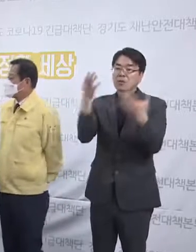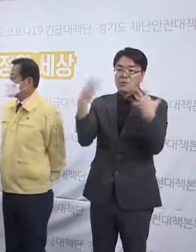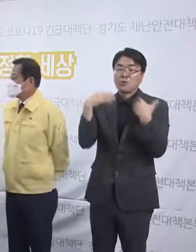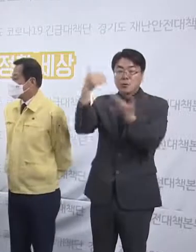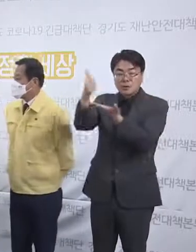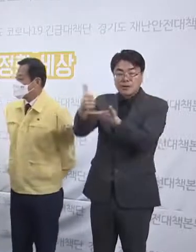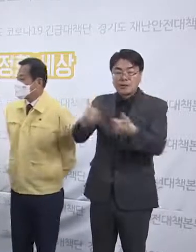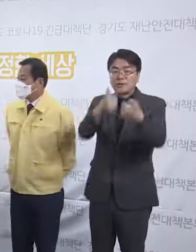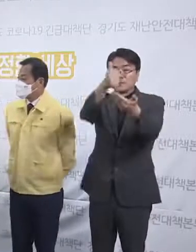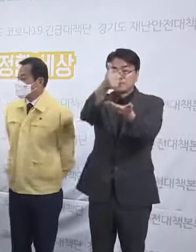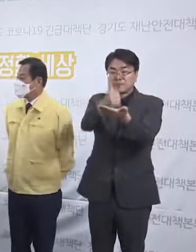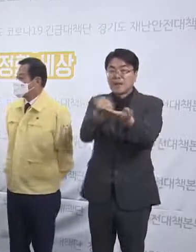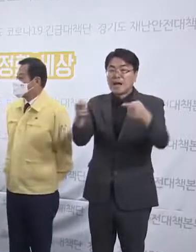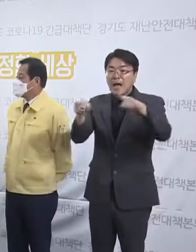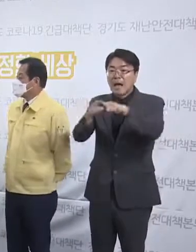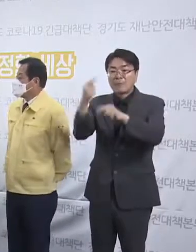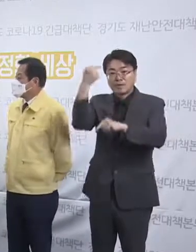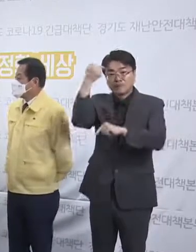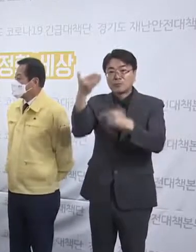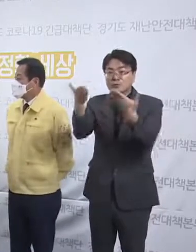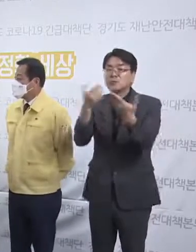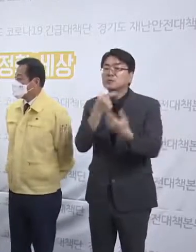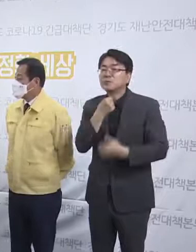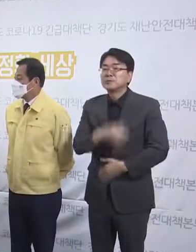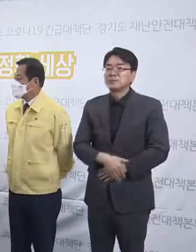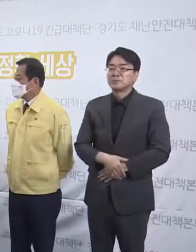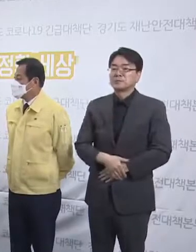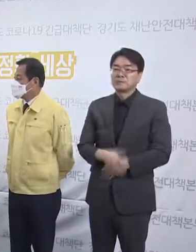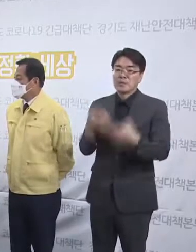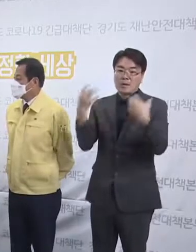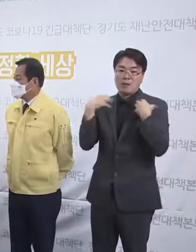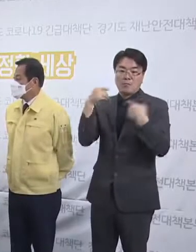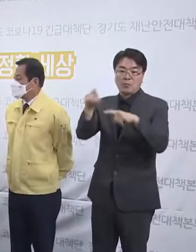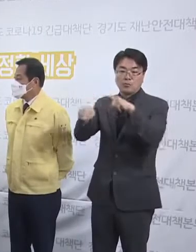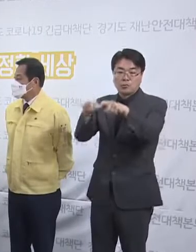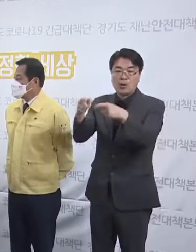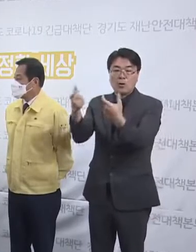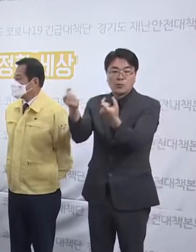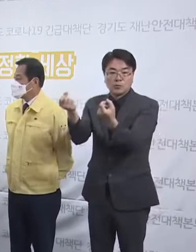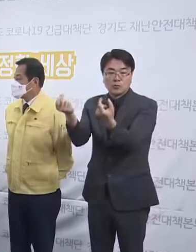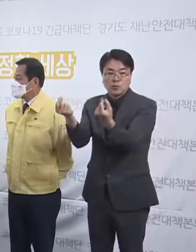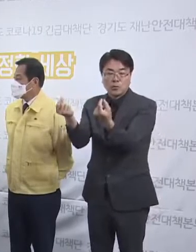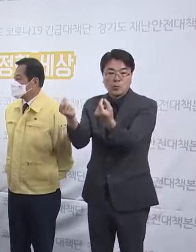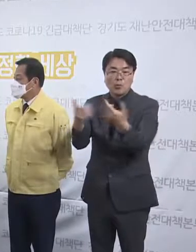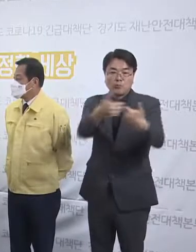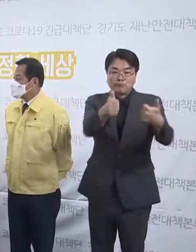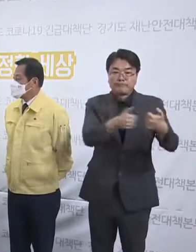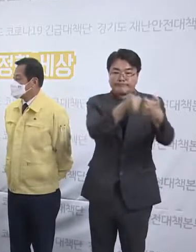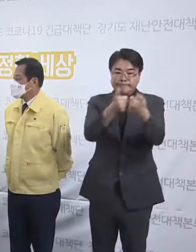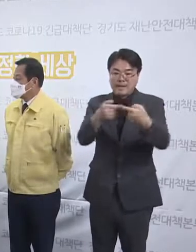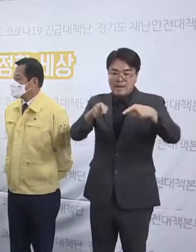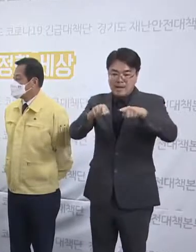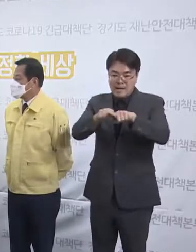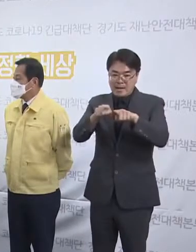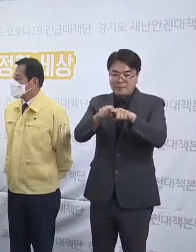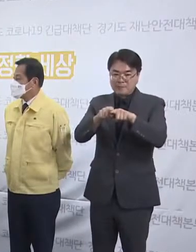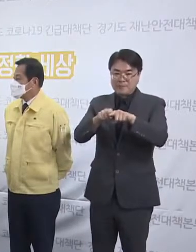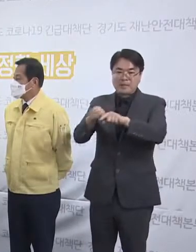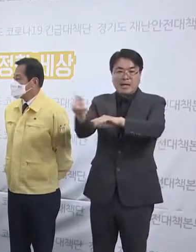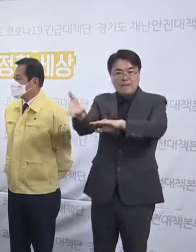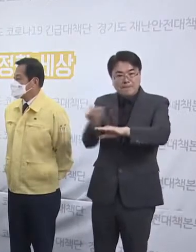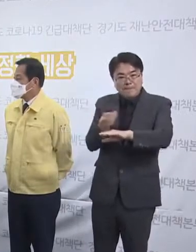분께서 드리는 공동 질문입니다. 최근 집행부와 도의회 의장 등이 만나서 지방채 발행과 2차